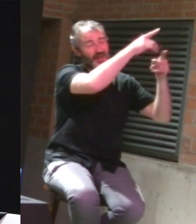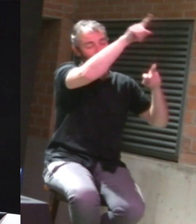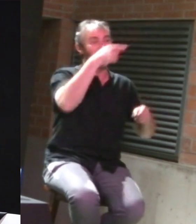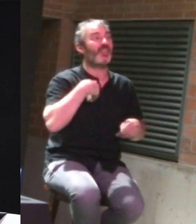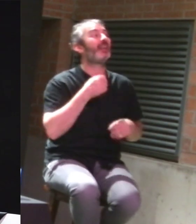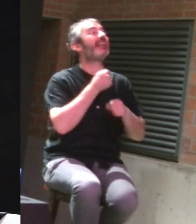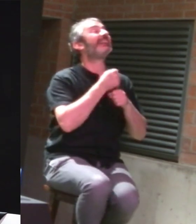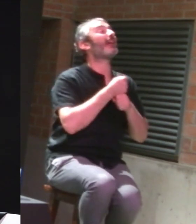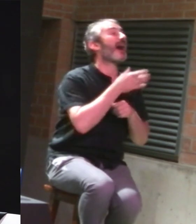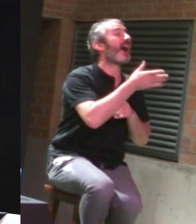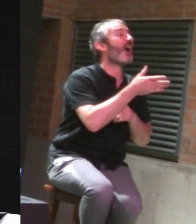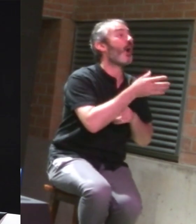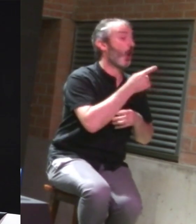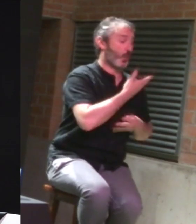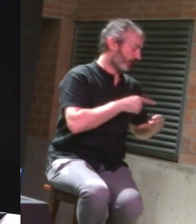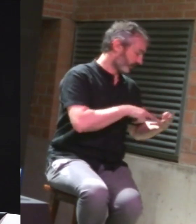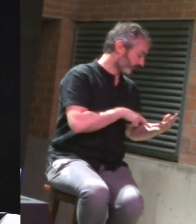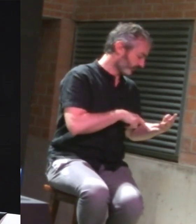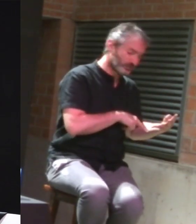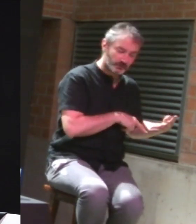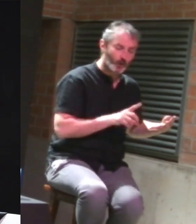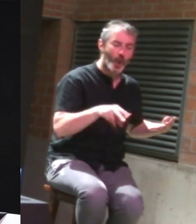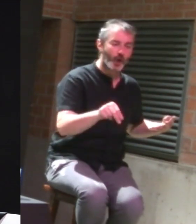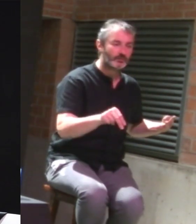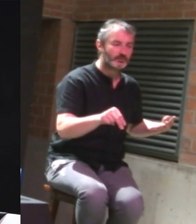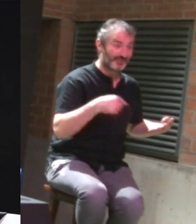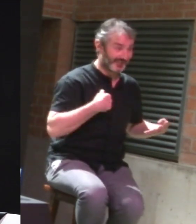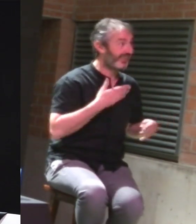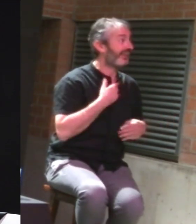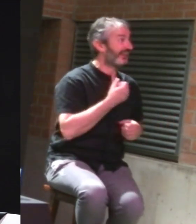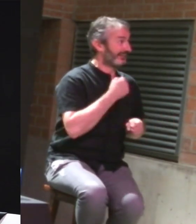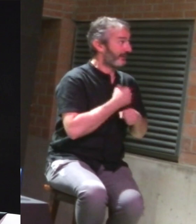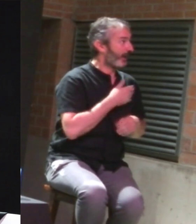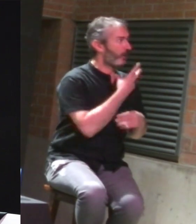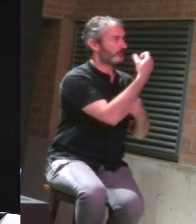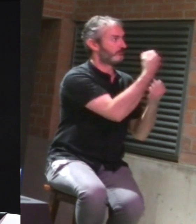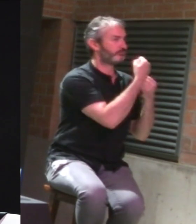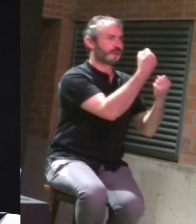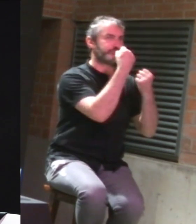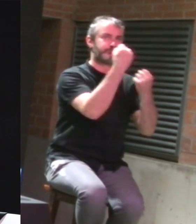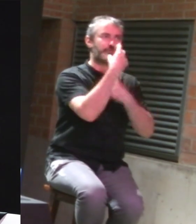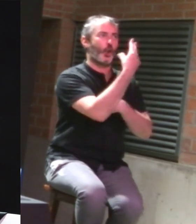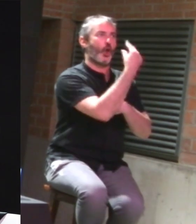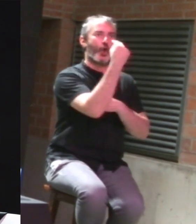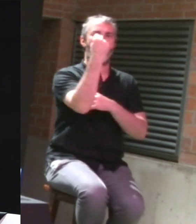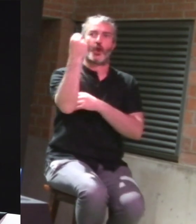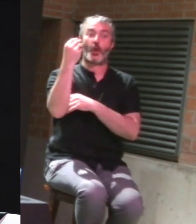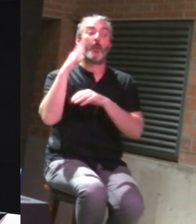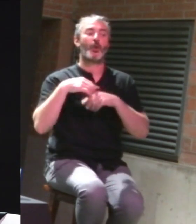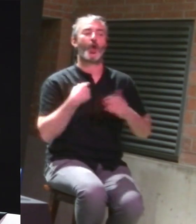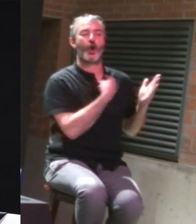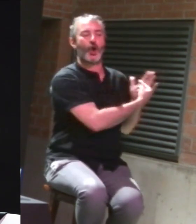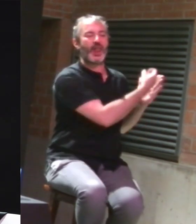on s'organitzaven tots els patrons catalans i on després organitzaran els sindicats lliures, que